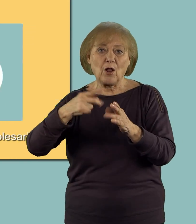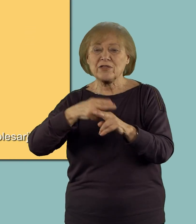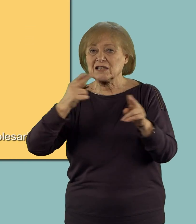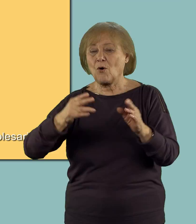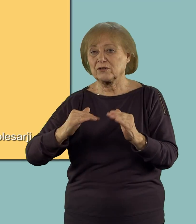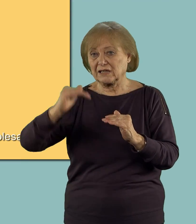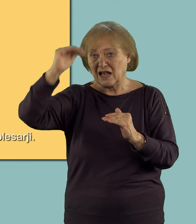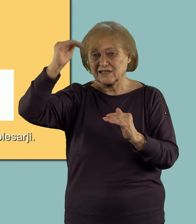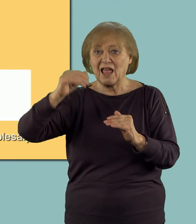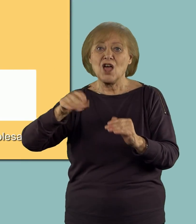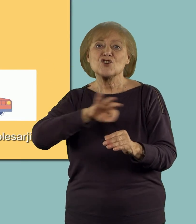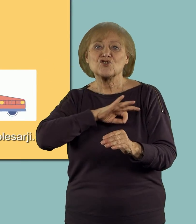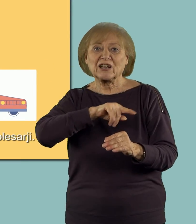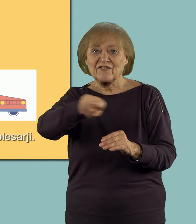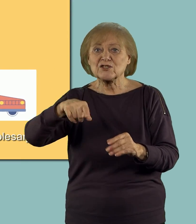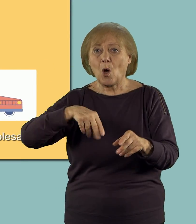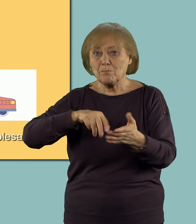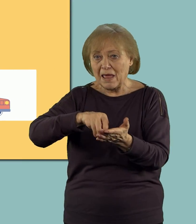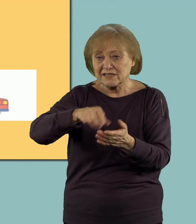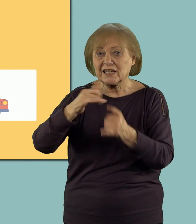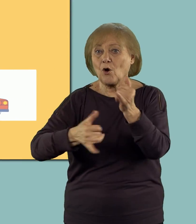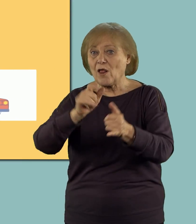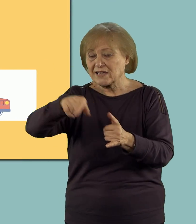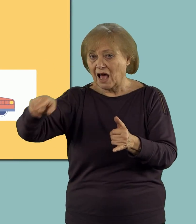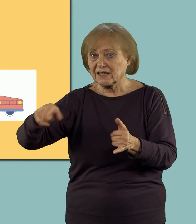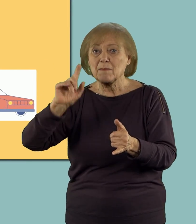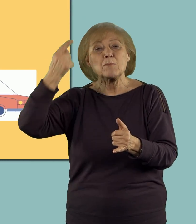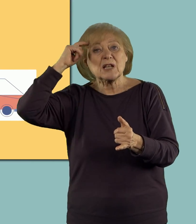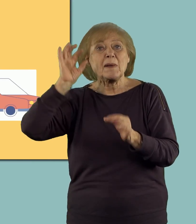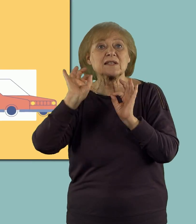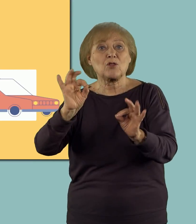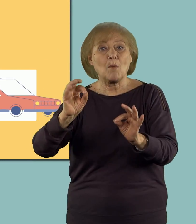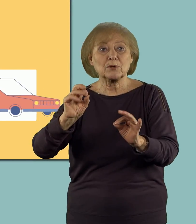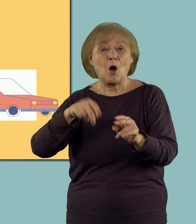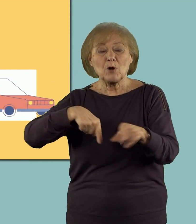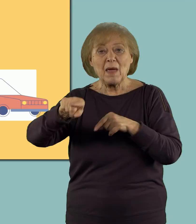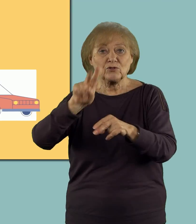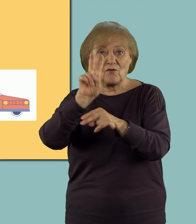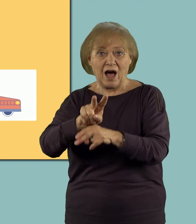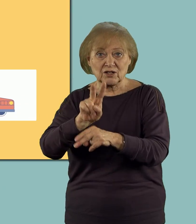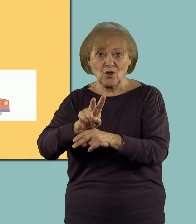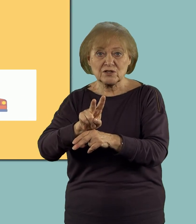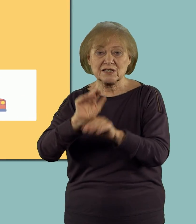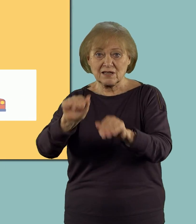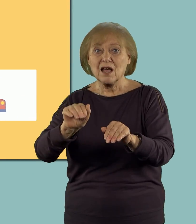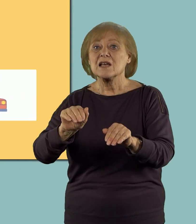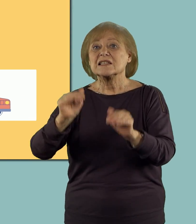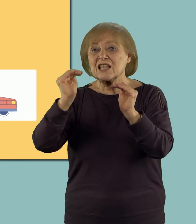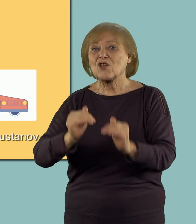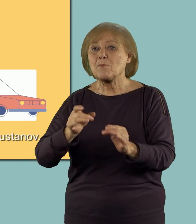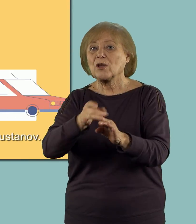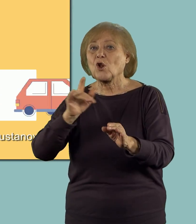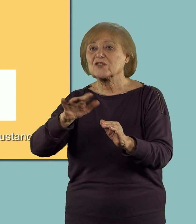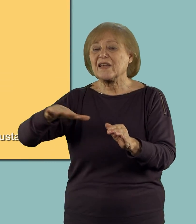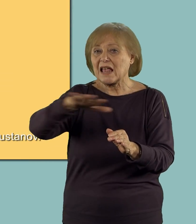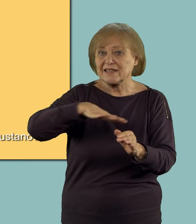raste. Žrtve pa so pešci in kolesarji. Da bi poskrbeli za dobro prometno varnost, znižajmo hitrost v naseljih,